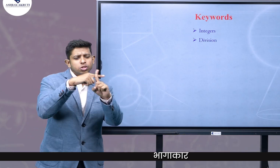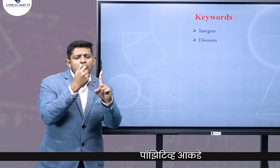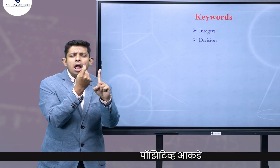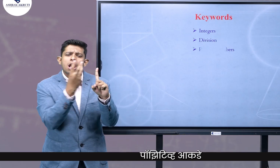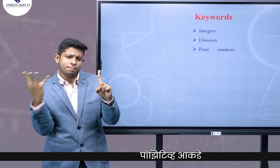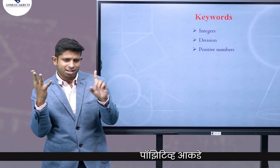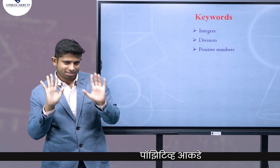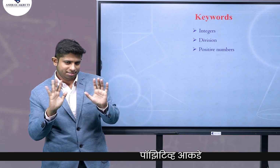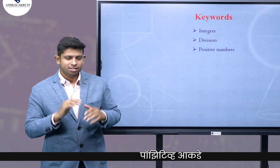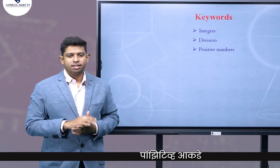पॉझिटिव्ह आकडे,